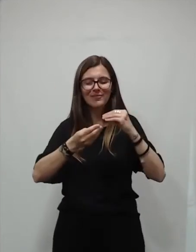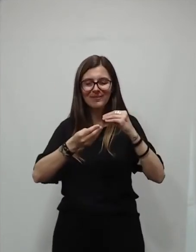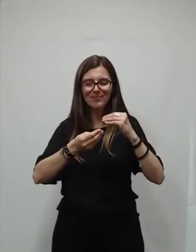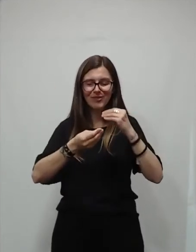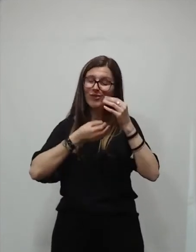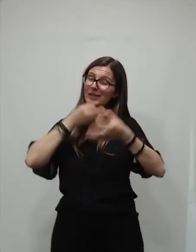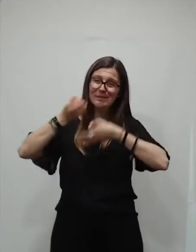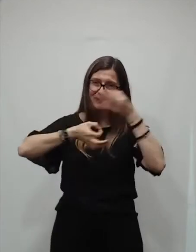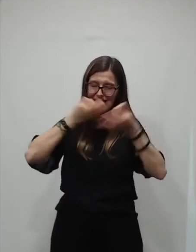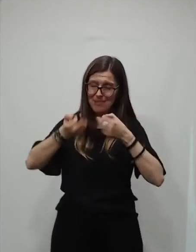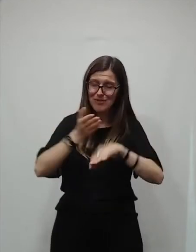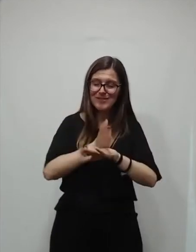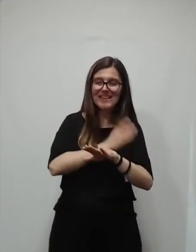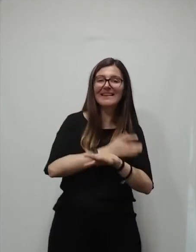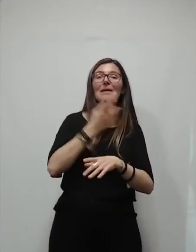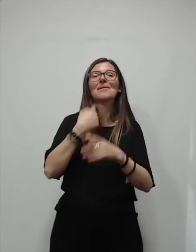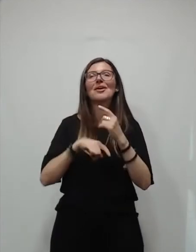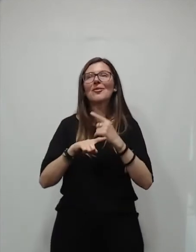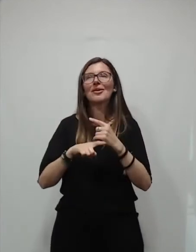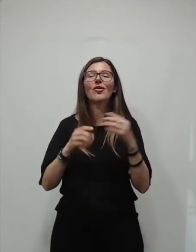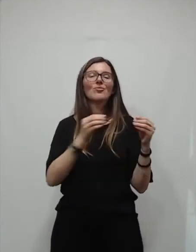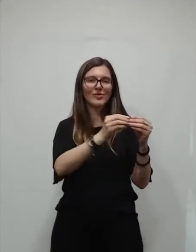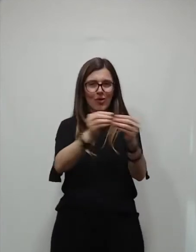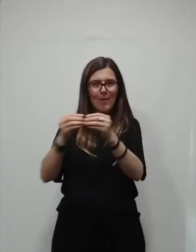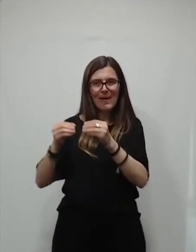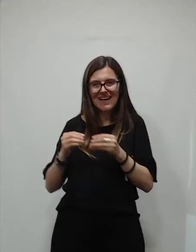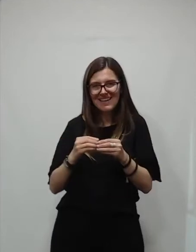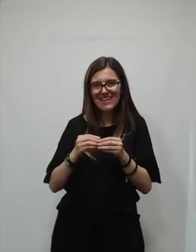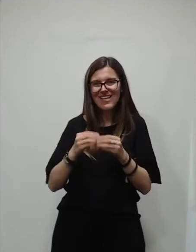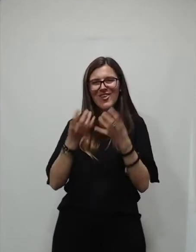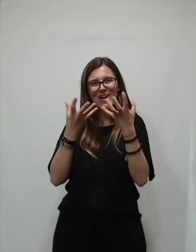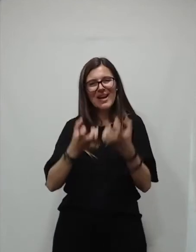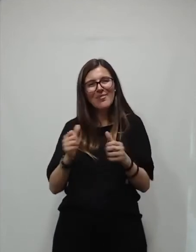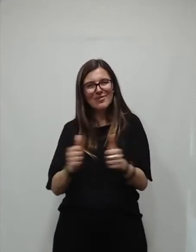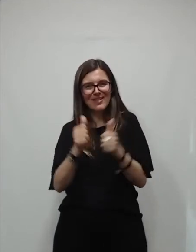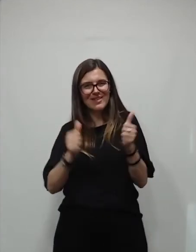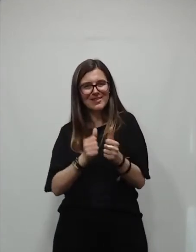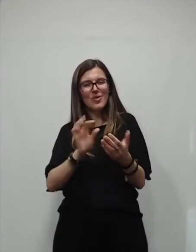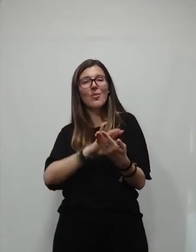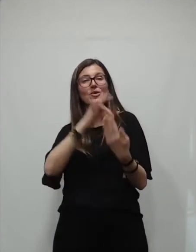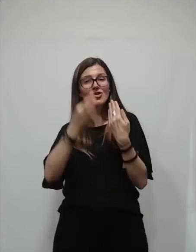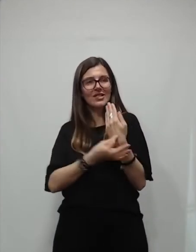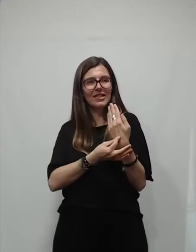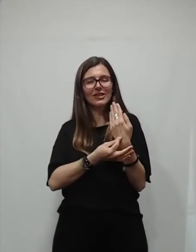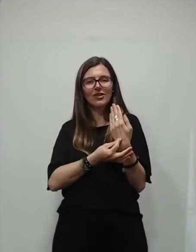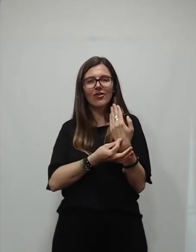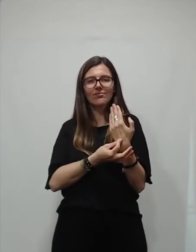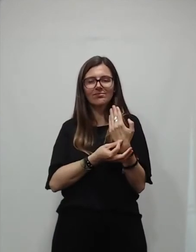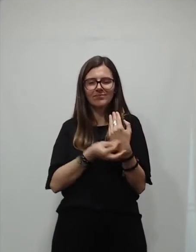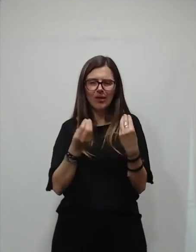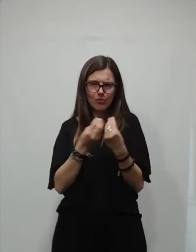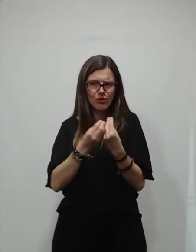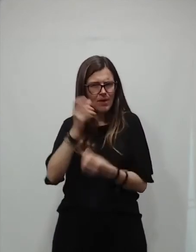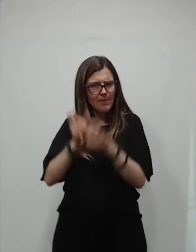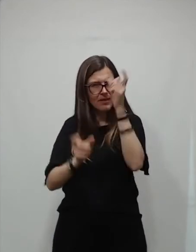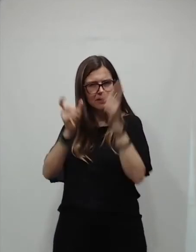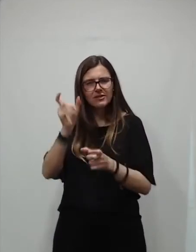deberíamos, con un montón de compañeros. Es un proyecto que no solamente estamos nosotros, sino también está Cecilia y otros